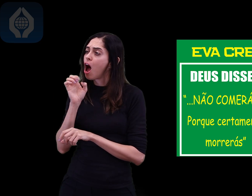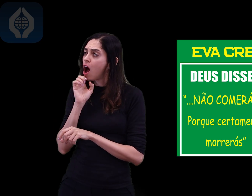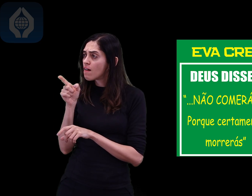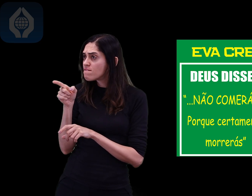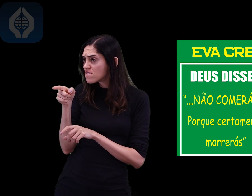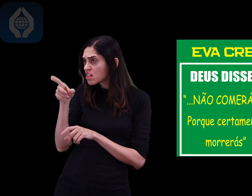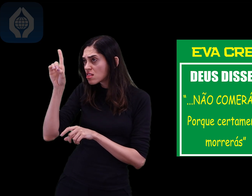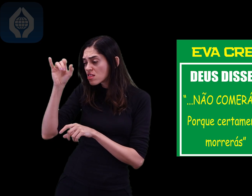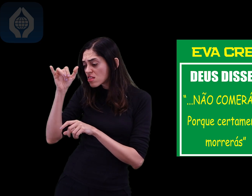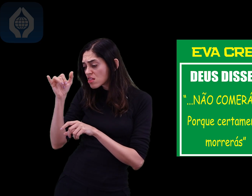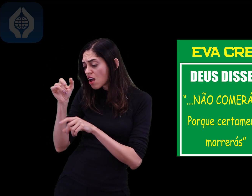árvores do jardim?